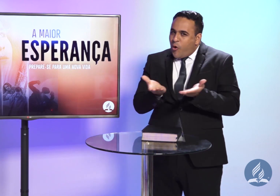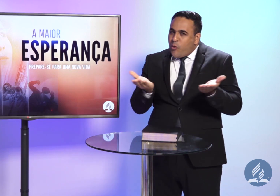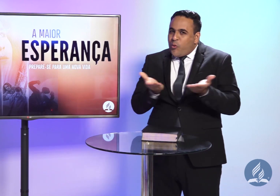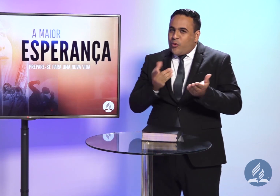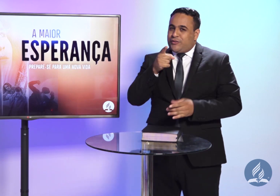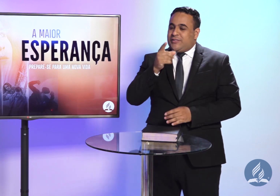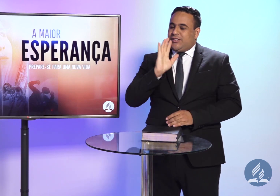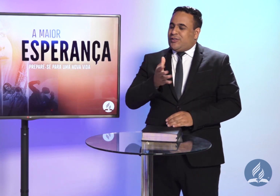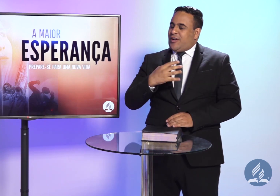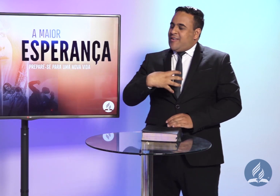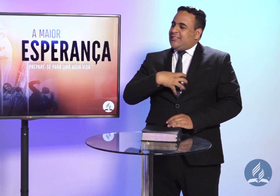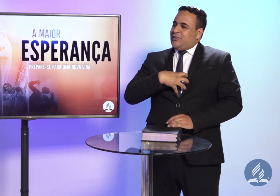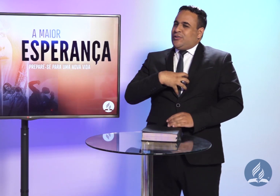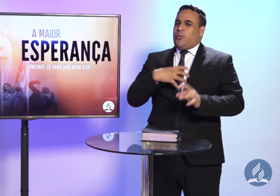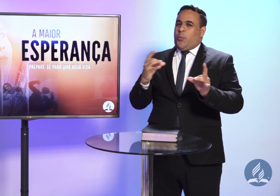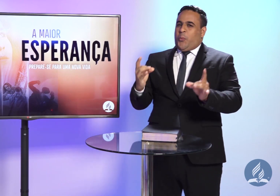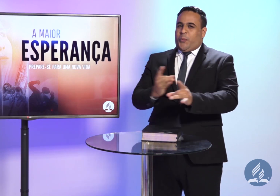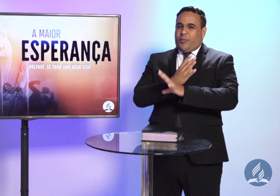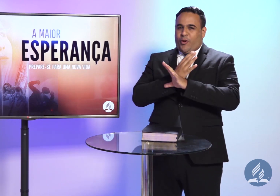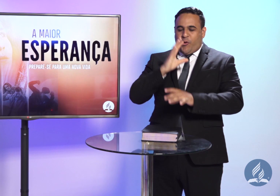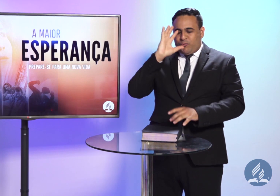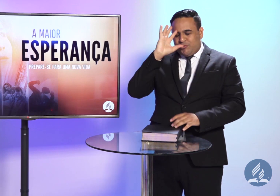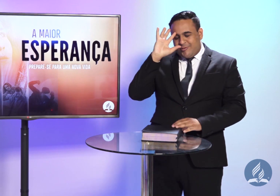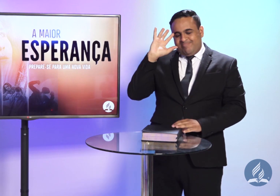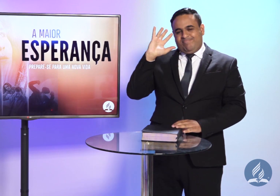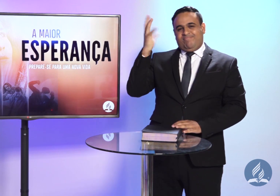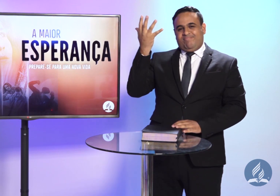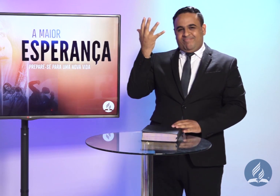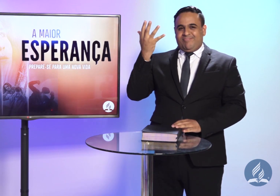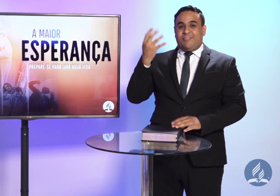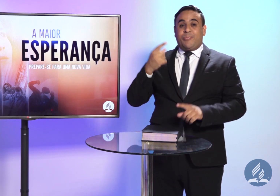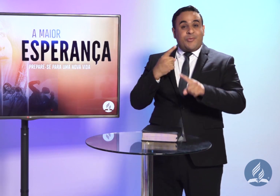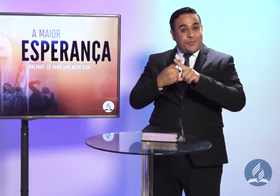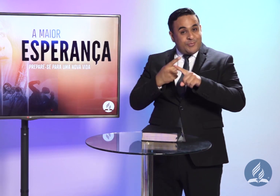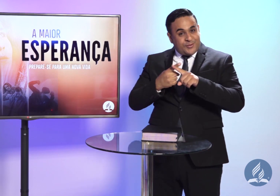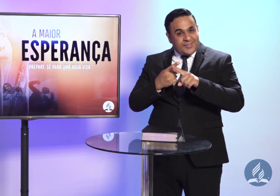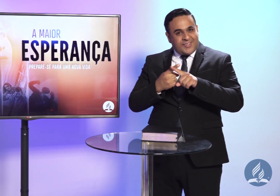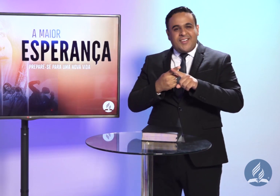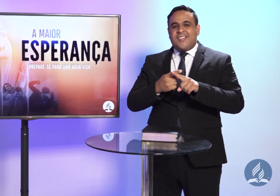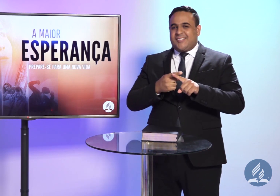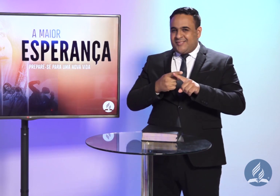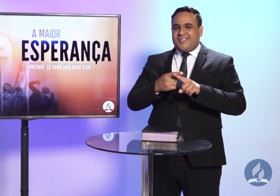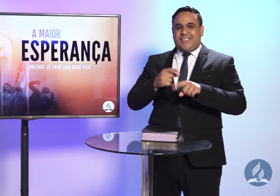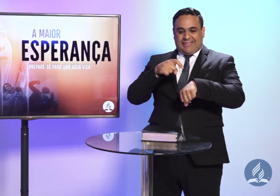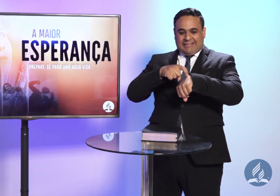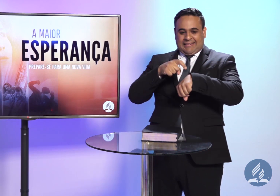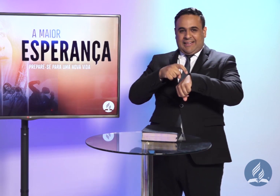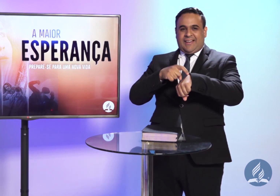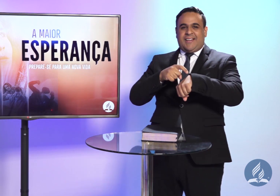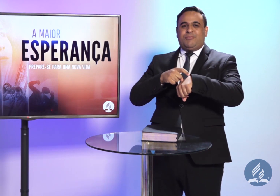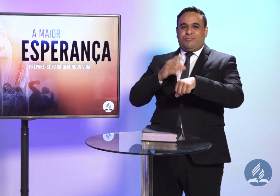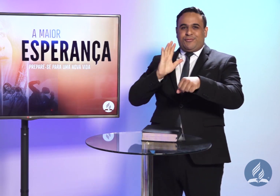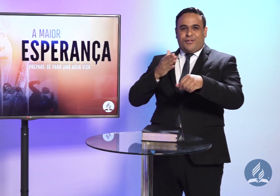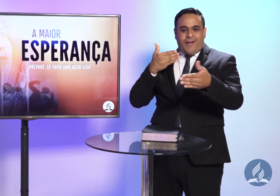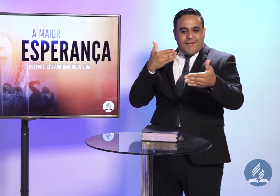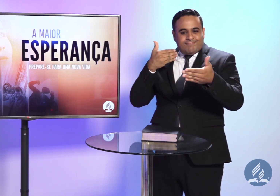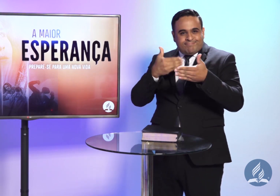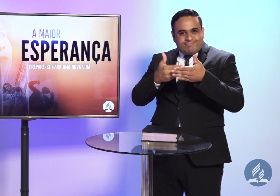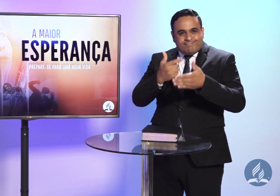ainda está na dúvida se você escolhe ou não seguir a Jesus, se você escolhe ou não tomar a decisão pelo batismo,